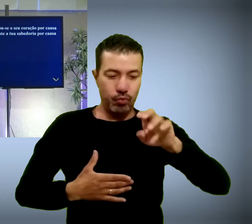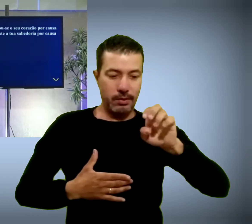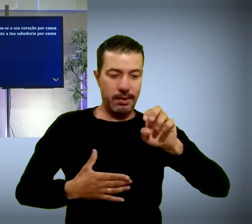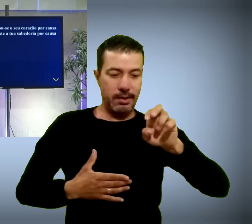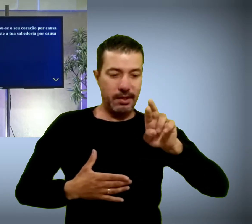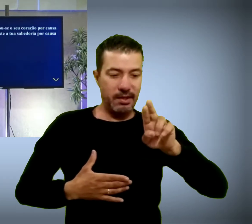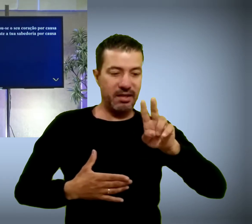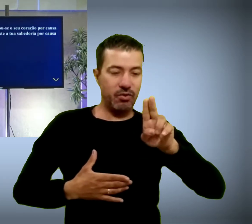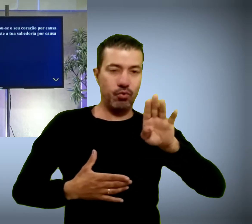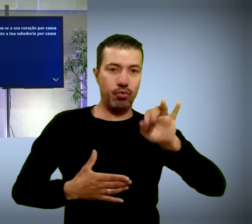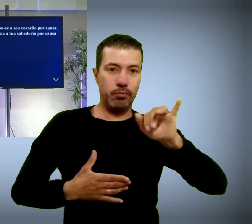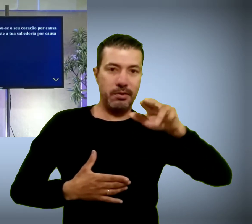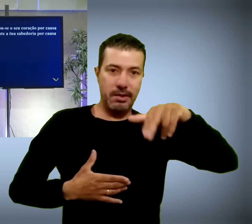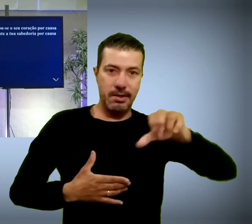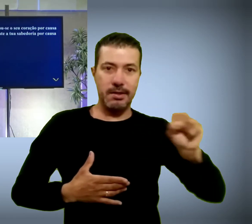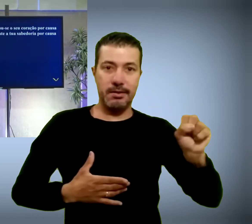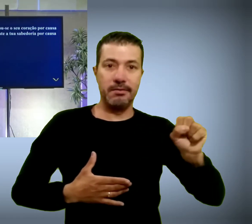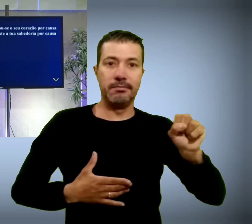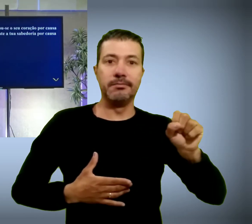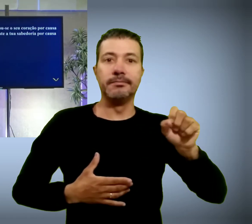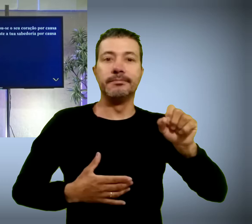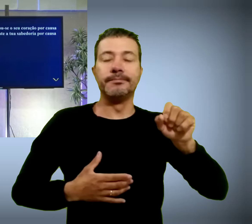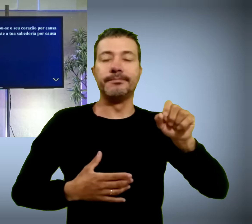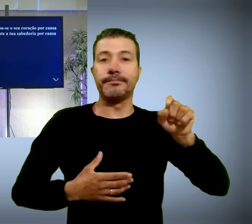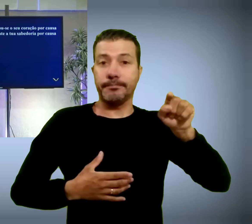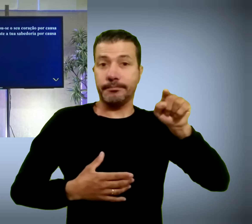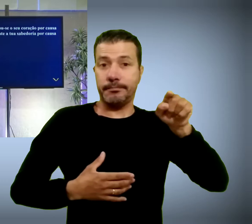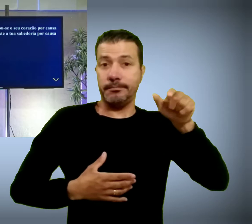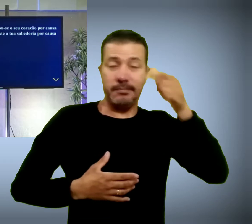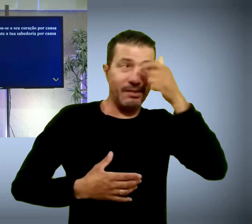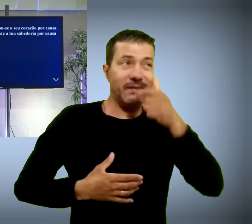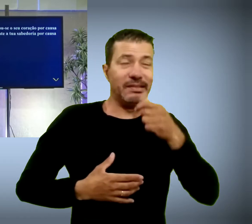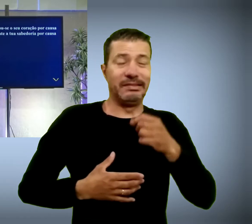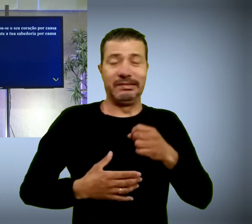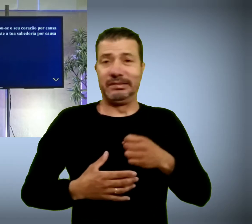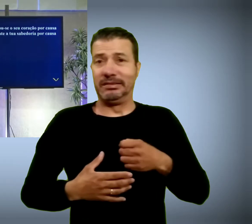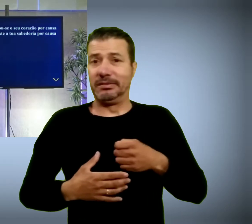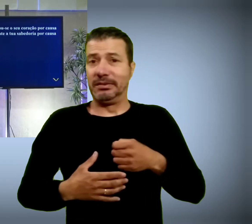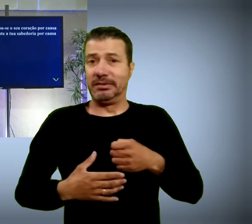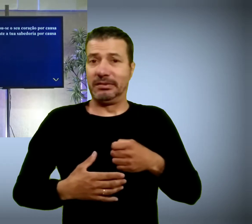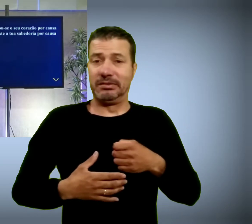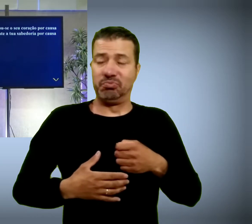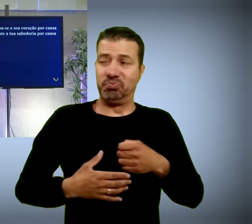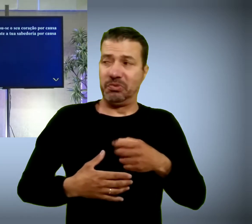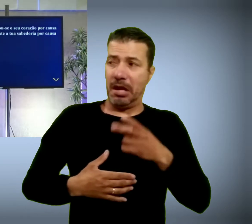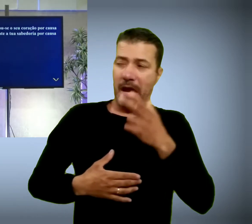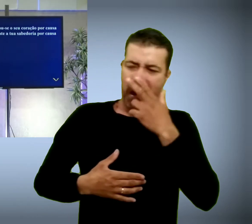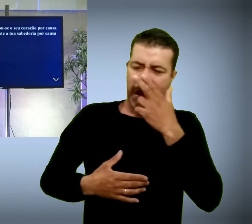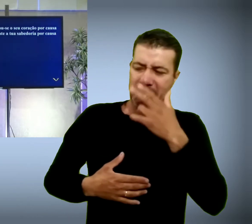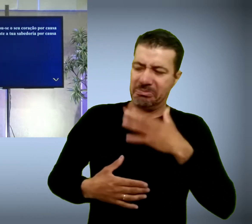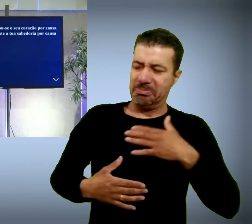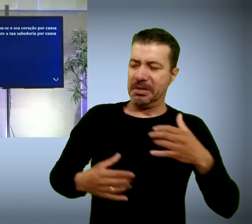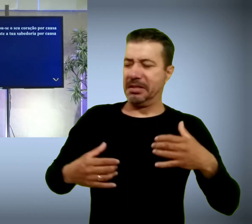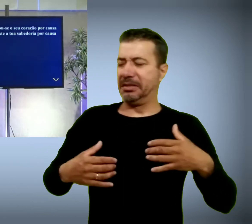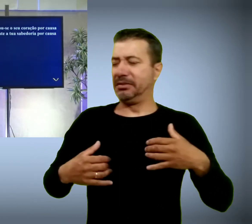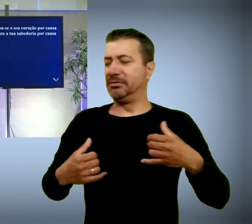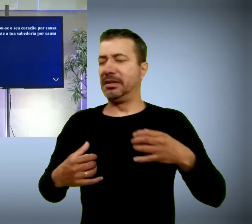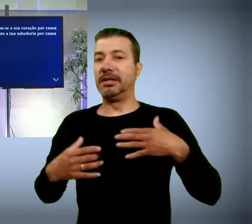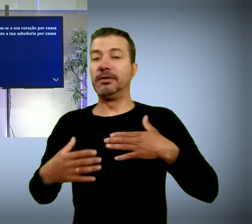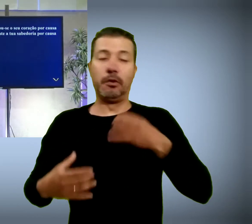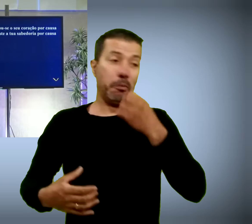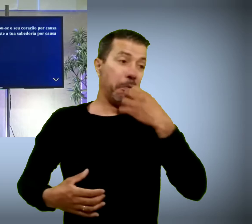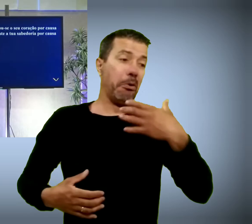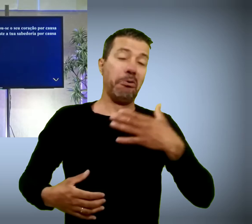assistia perante Deus. E ele se achou tão especial que um dia ele pensou assim: mas eu sou